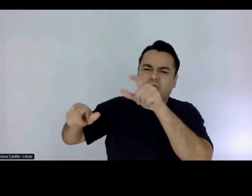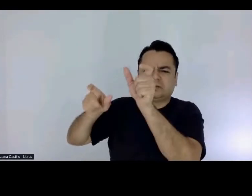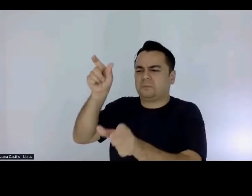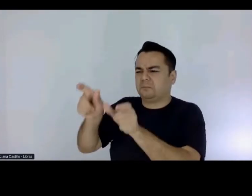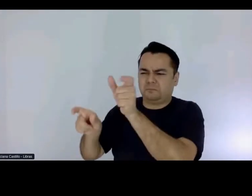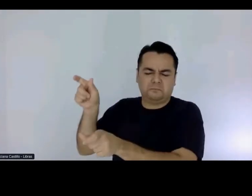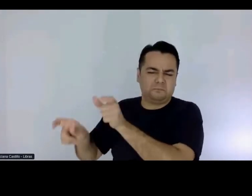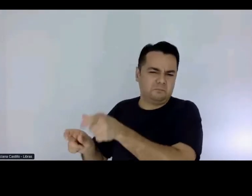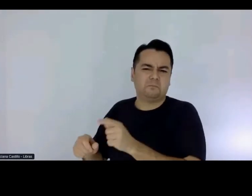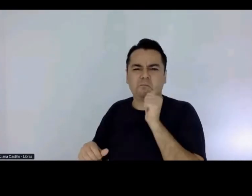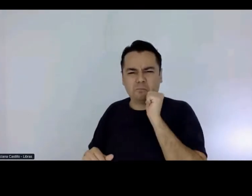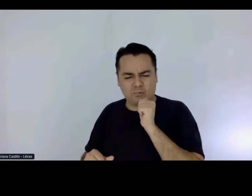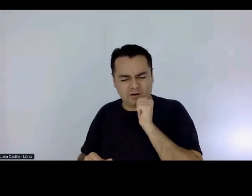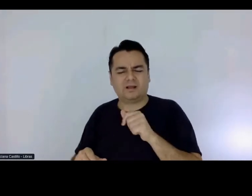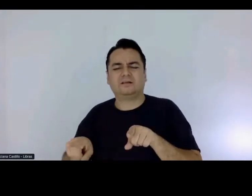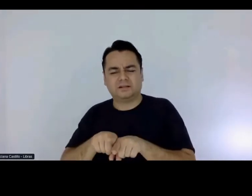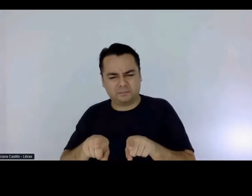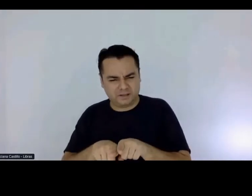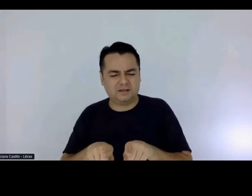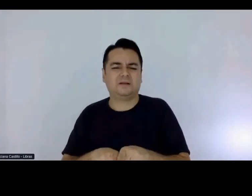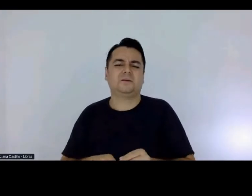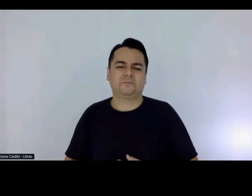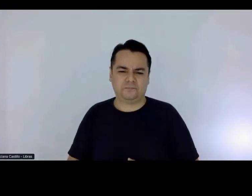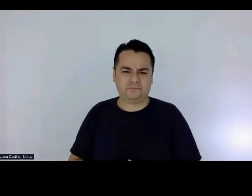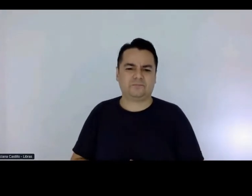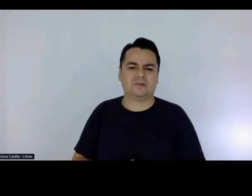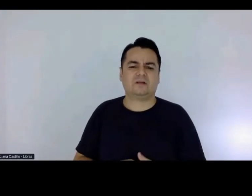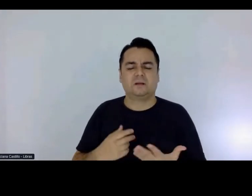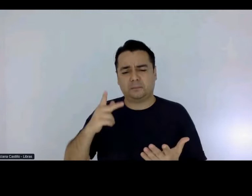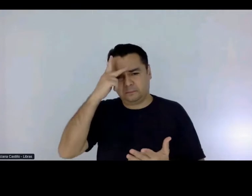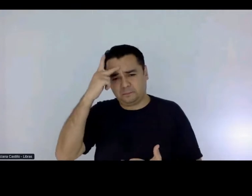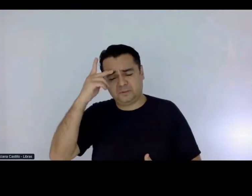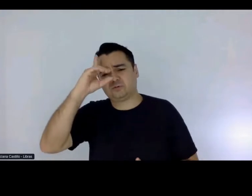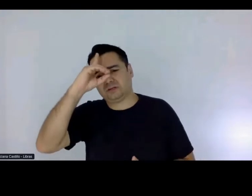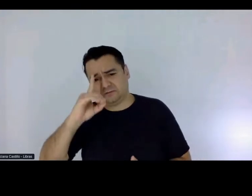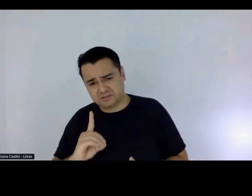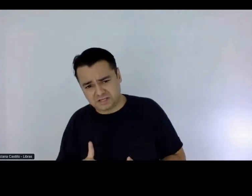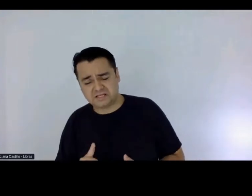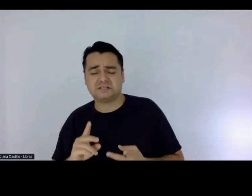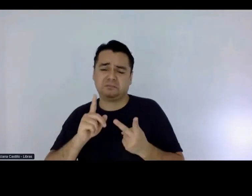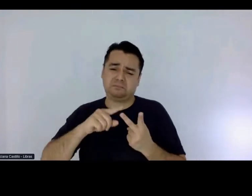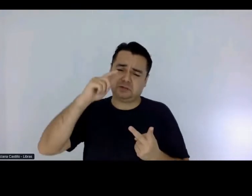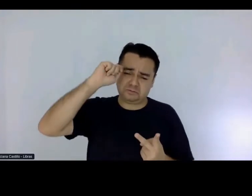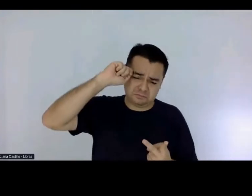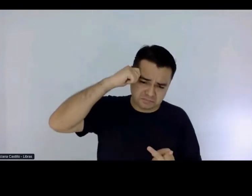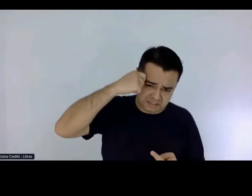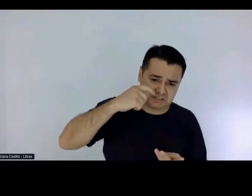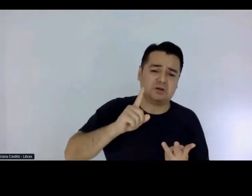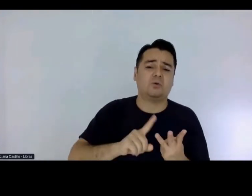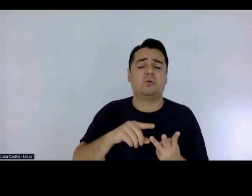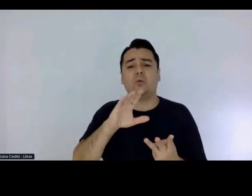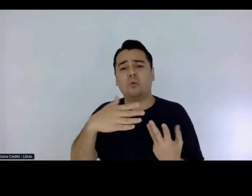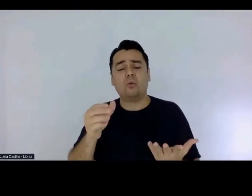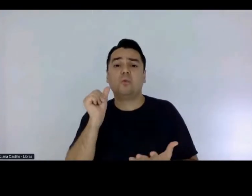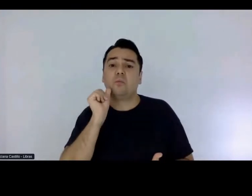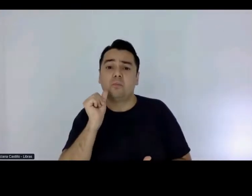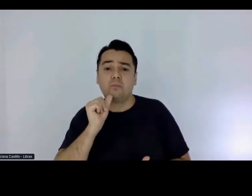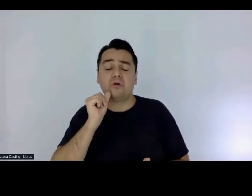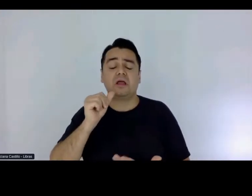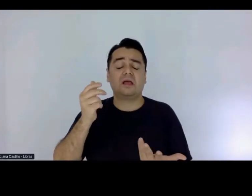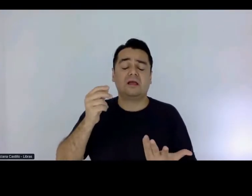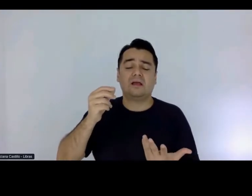características que eu citei aqui, de pessoas com deficiência, ou de pessoas pretas, ou de mulheres indígenas,